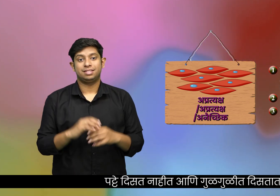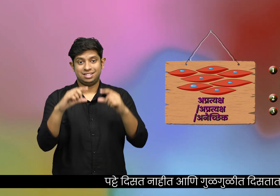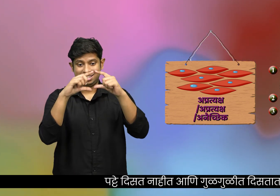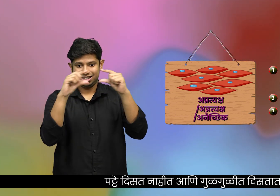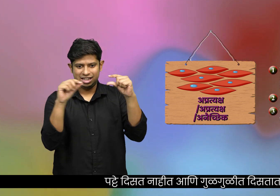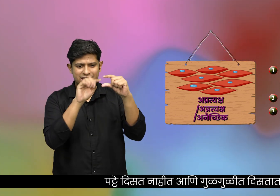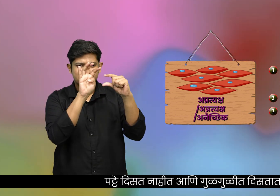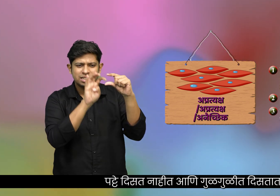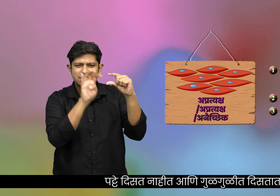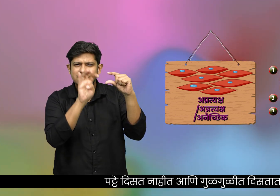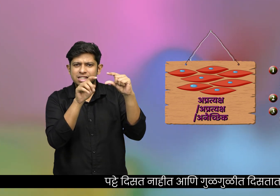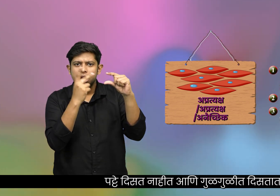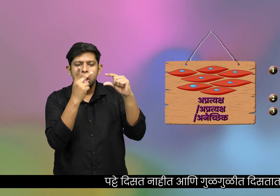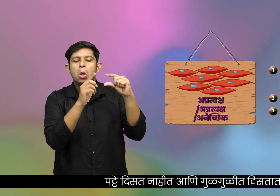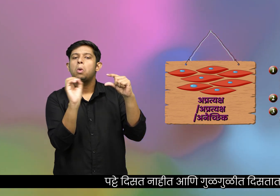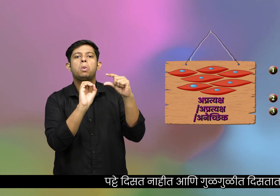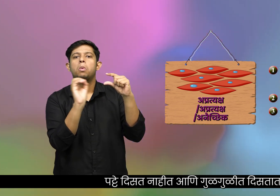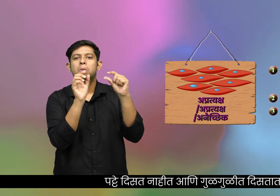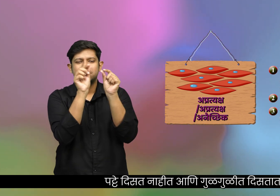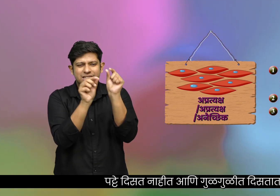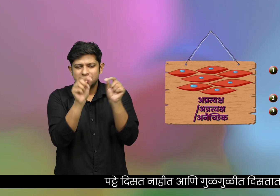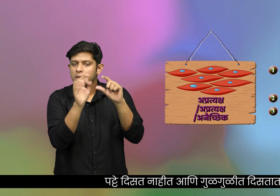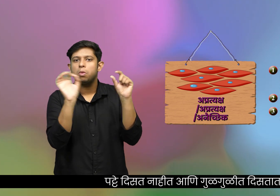तिसरा, पट्टे दिसत नाही आणि गुळगुळीत दिसतात.